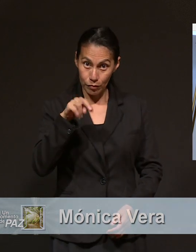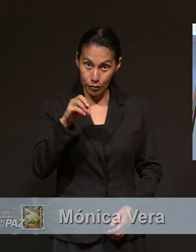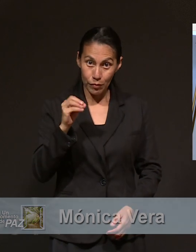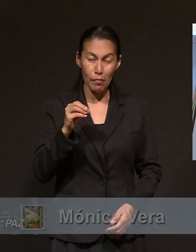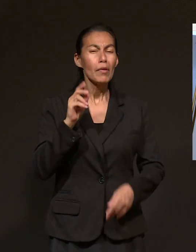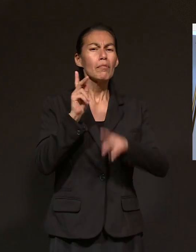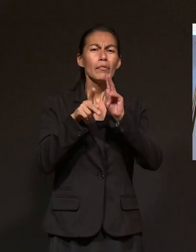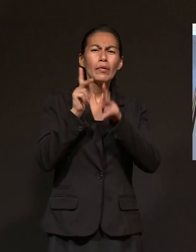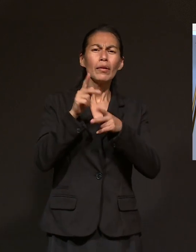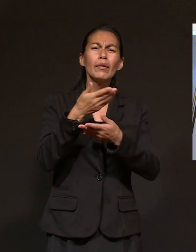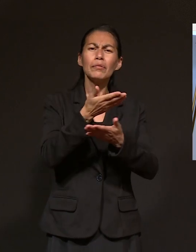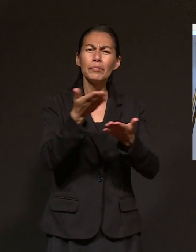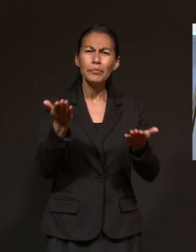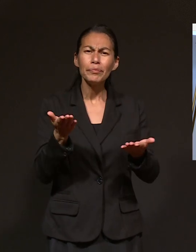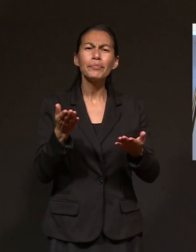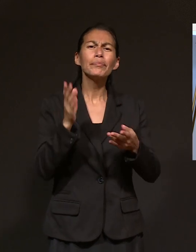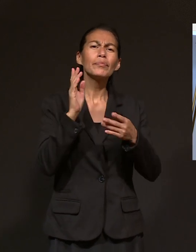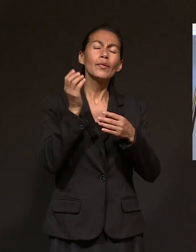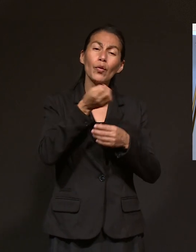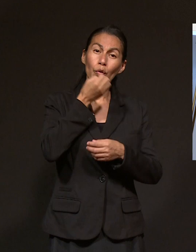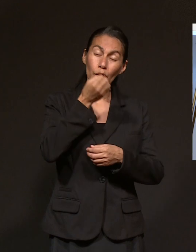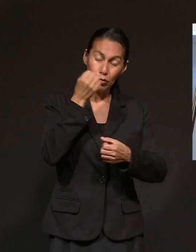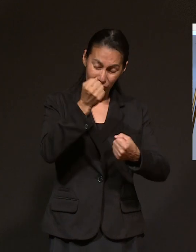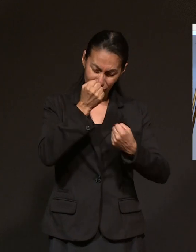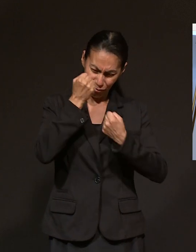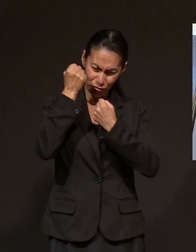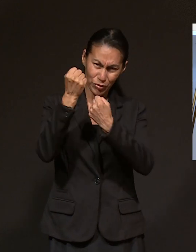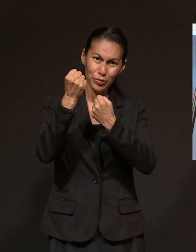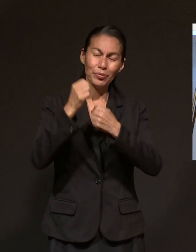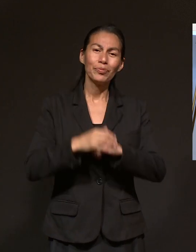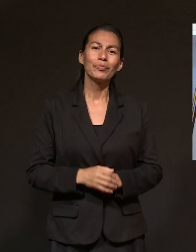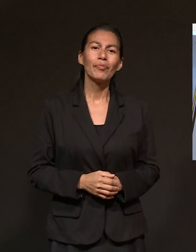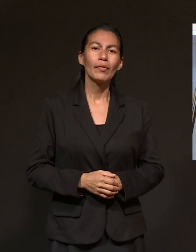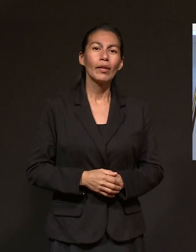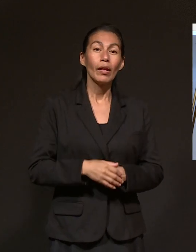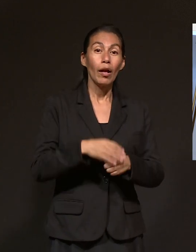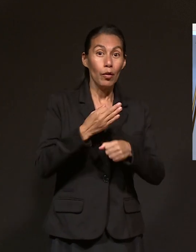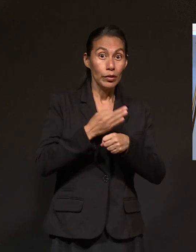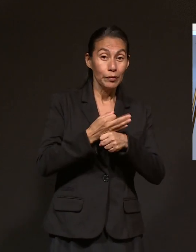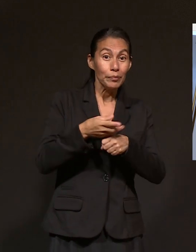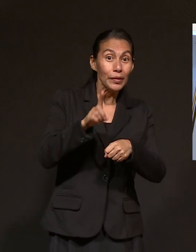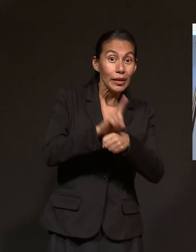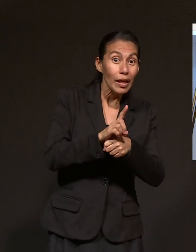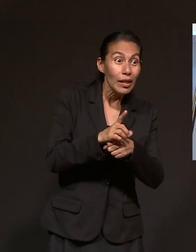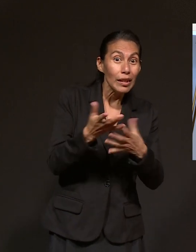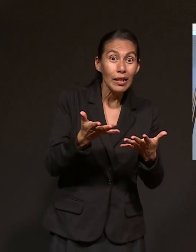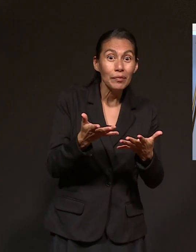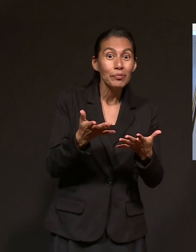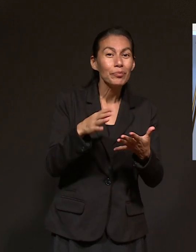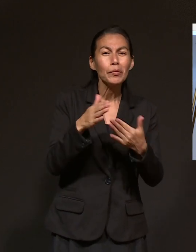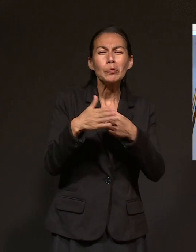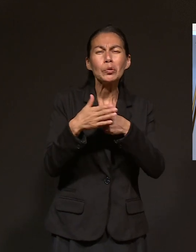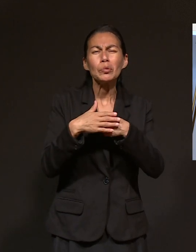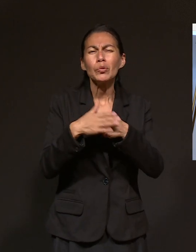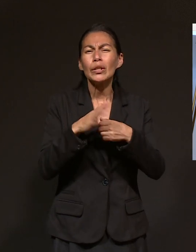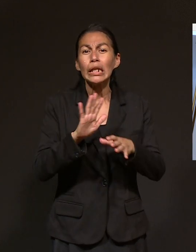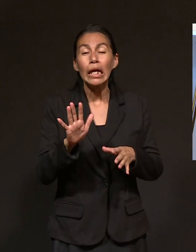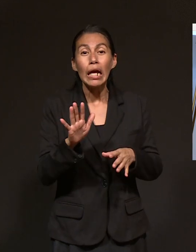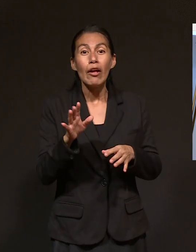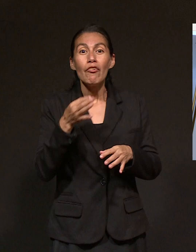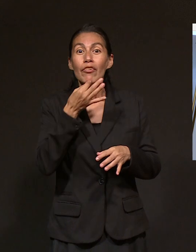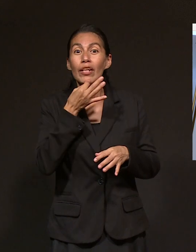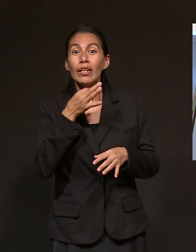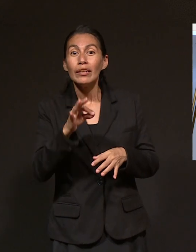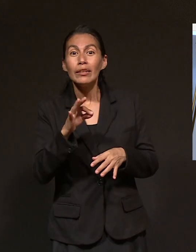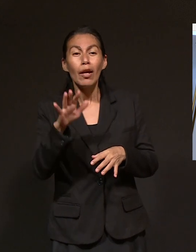platicar del poder de la oración. En estos días en México estamos celebrando el Día del Padre.